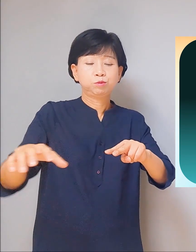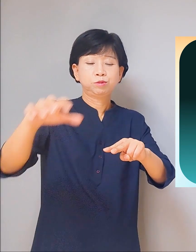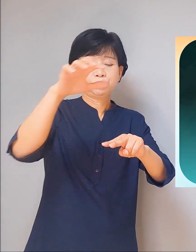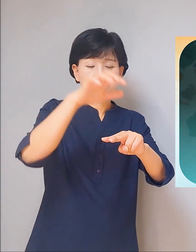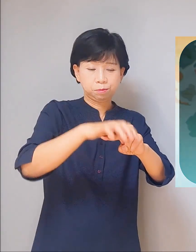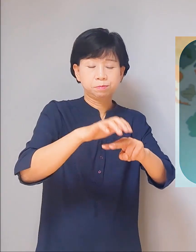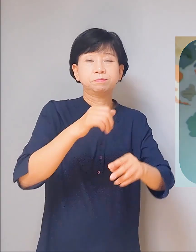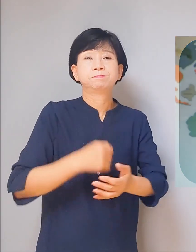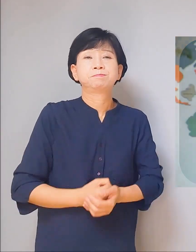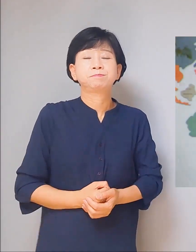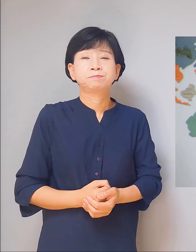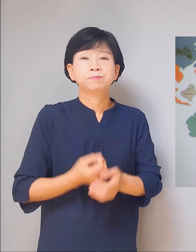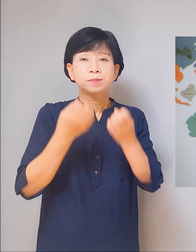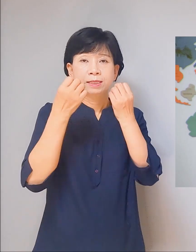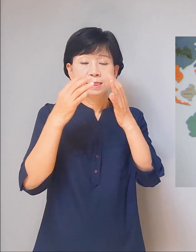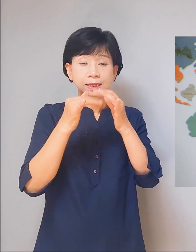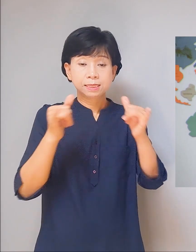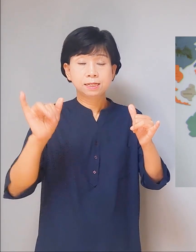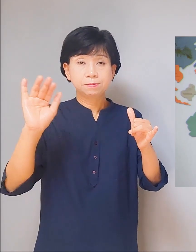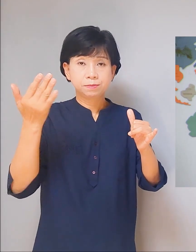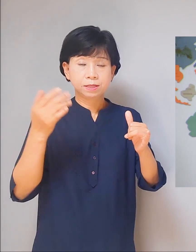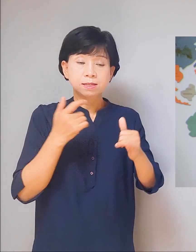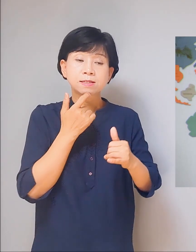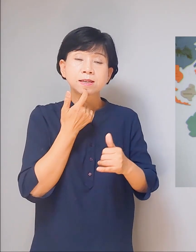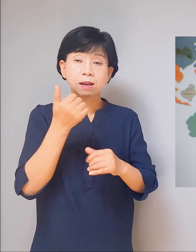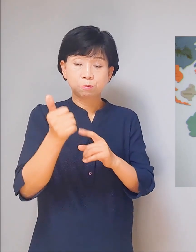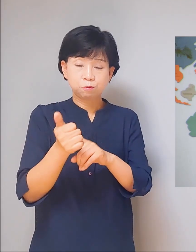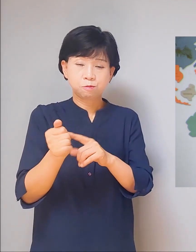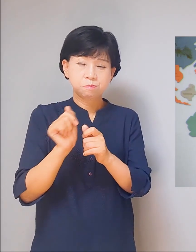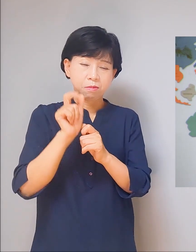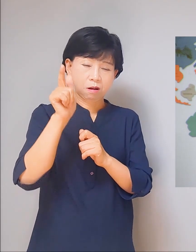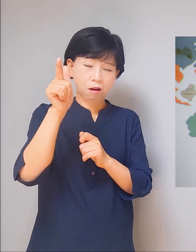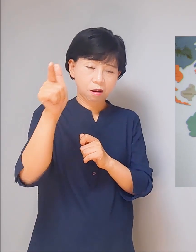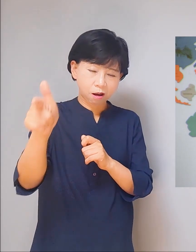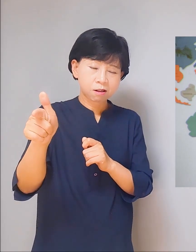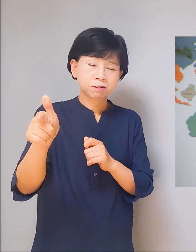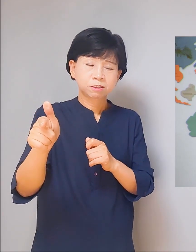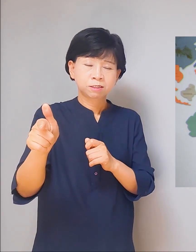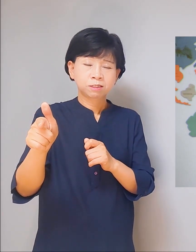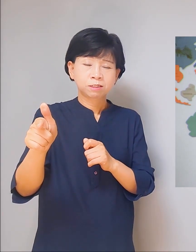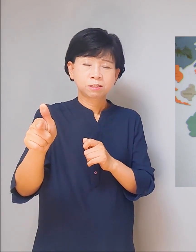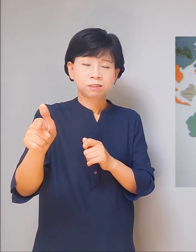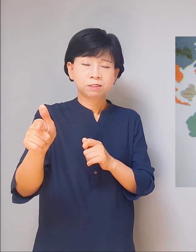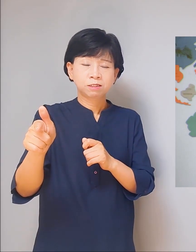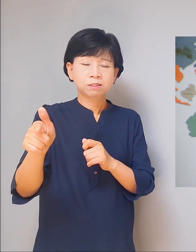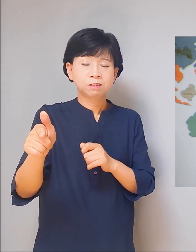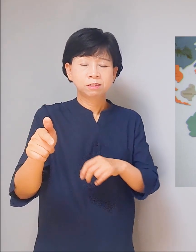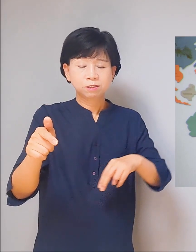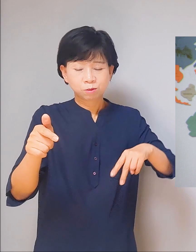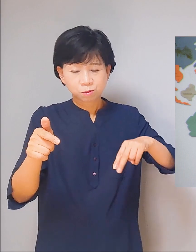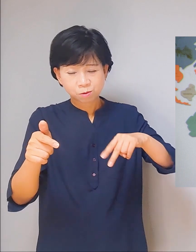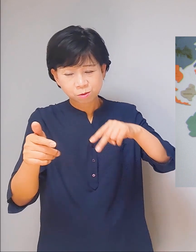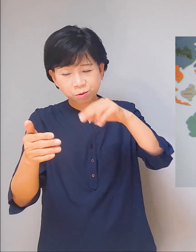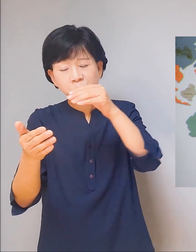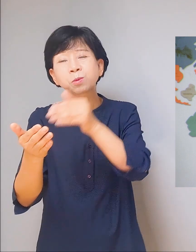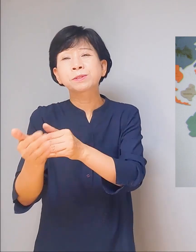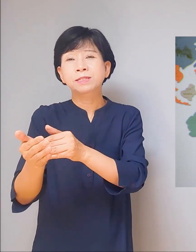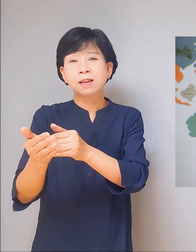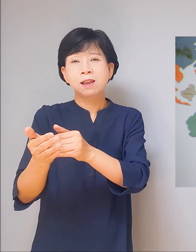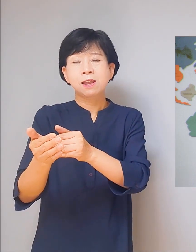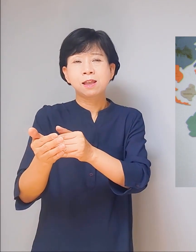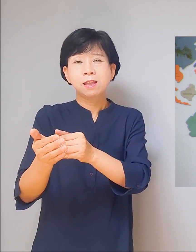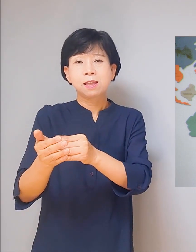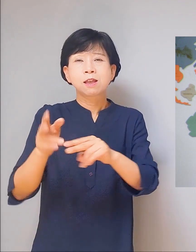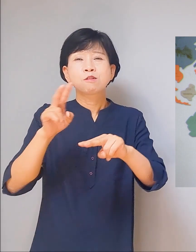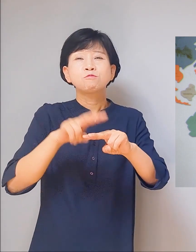새 사람이 된 야곱은요, 그 먼 길을 한 걸음씩 내달려서 마침내 어딘가에 도착을 했는데